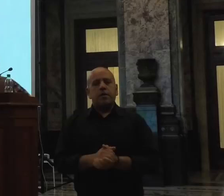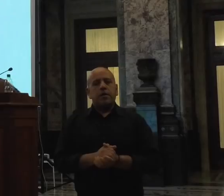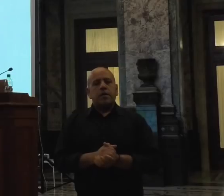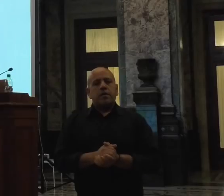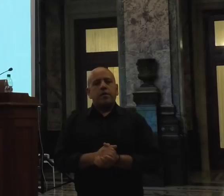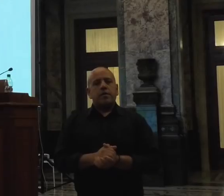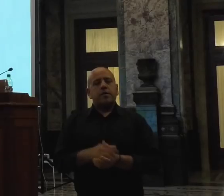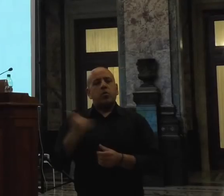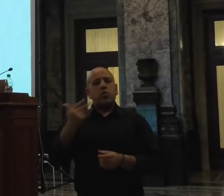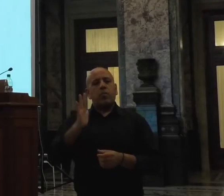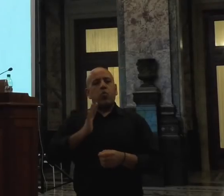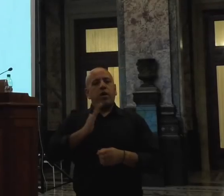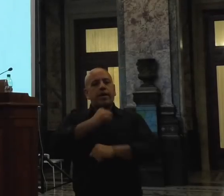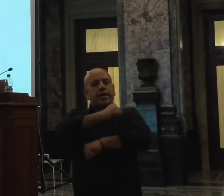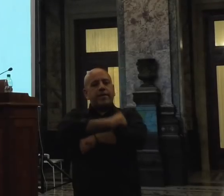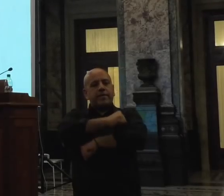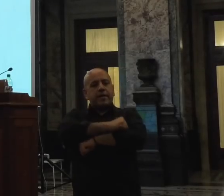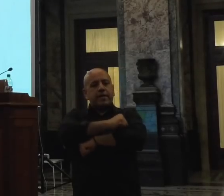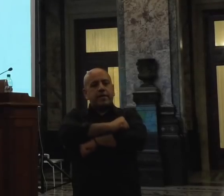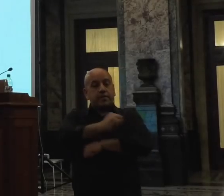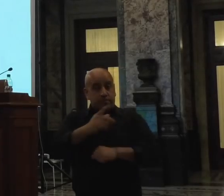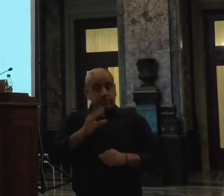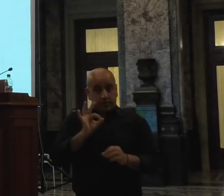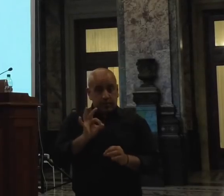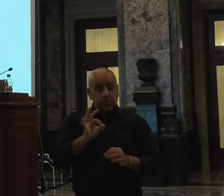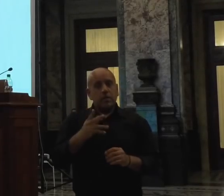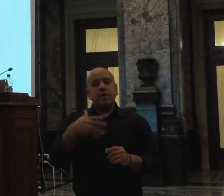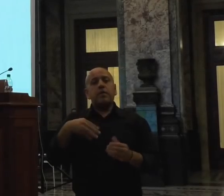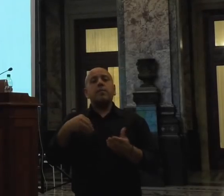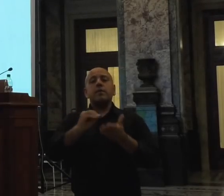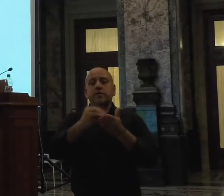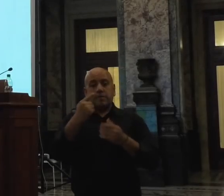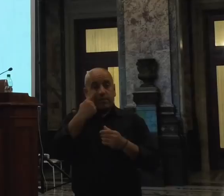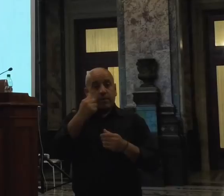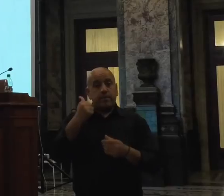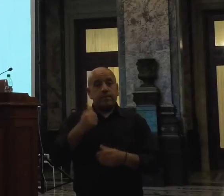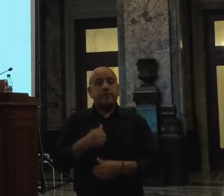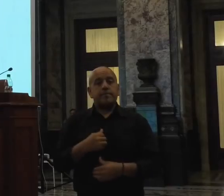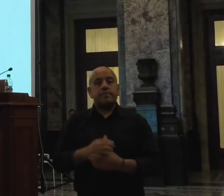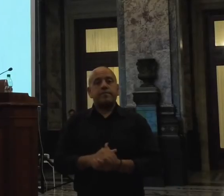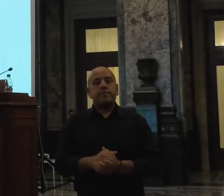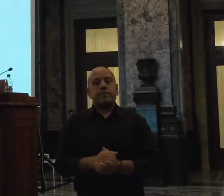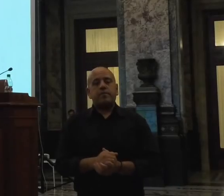¿Cómo? Una mujer en la ventana, ok. ¿Qué más ven?